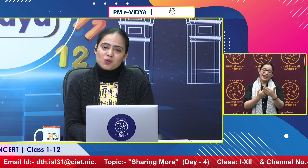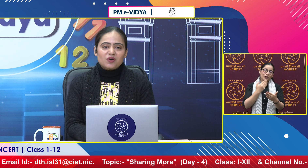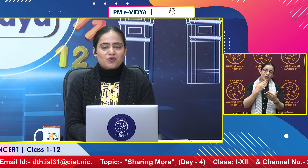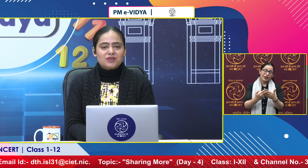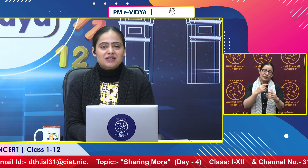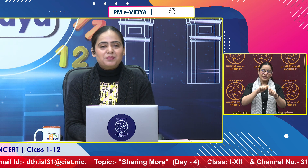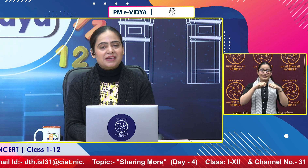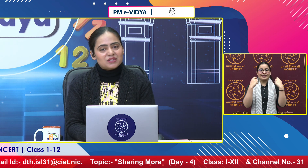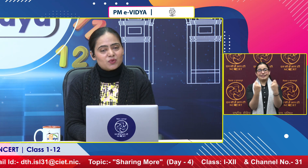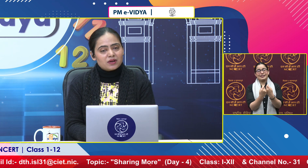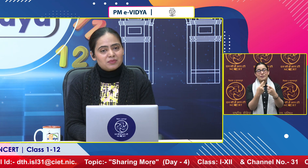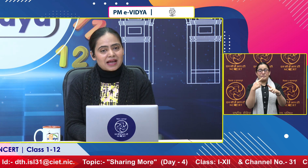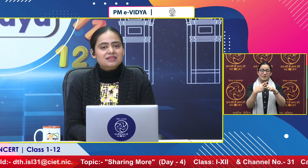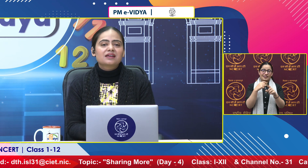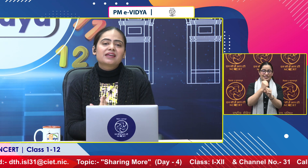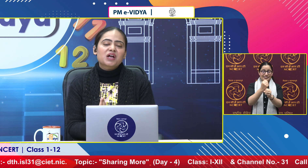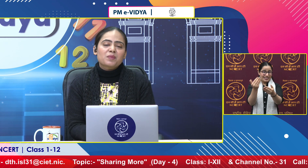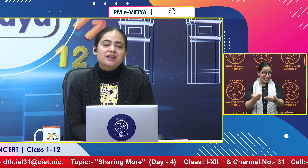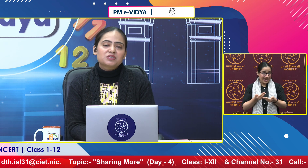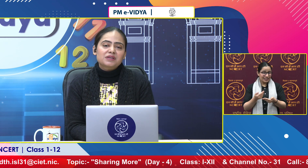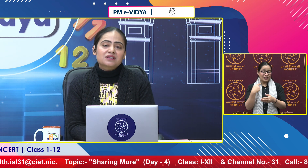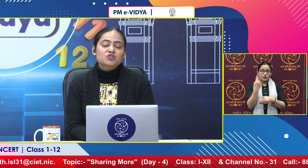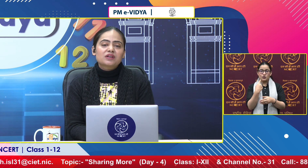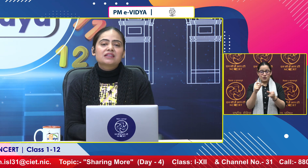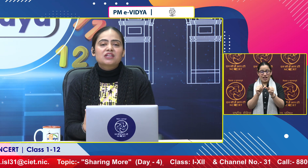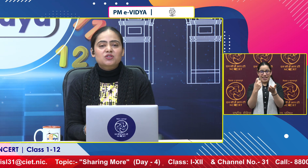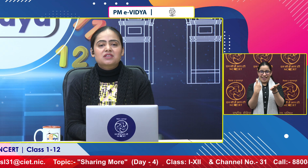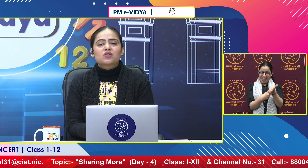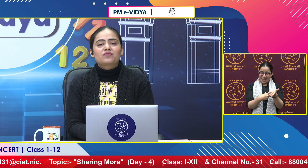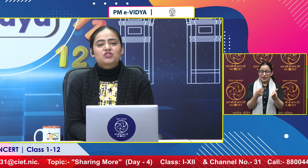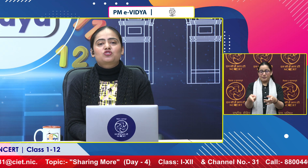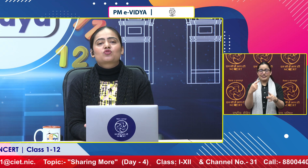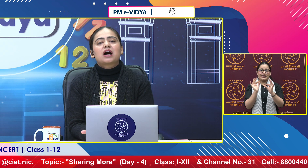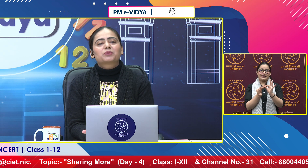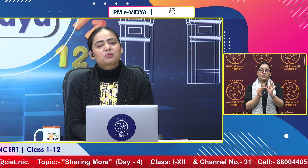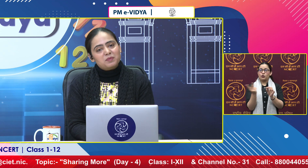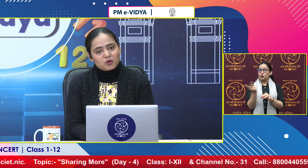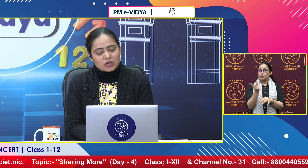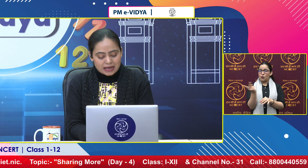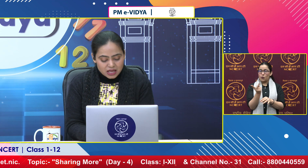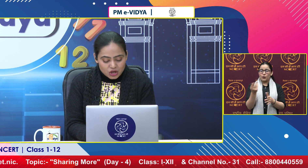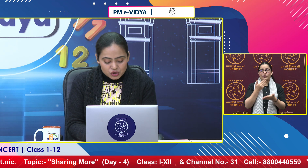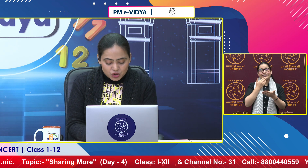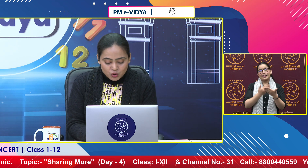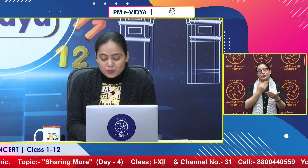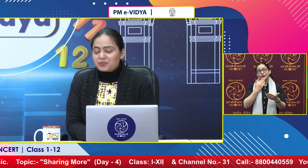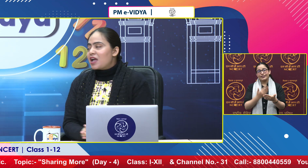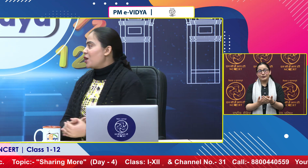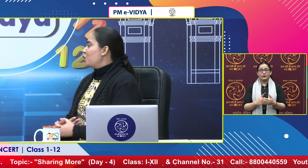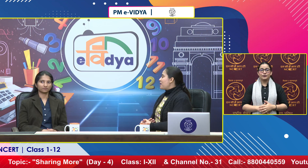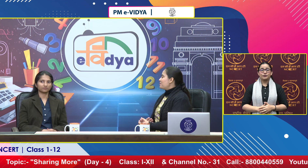हमारी टीम को। ऑफ कोर्स अपने गेस्ट को हम थैंक्स करेंगे, हमारे इंटरप्रेटर्स जिन्होंने इतने अच्छे से इस कॉन्वर्सेशन को आप तक भी पहुंचाया।